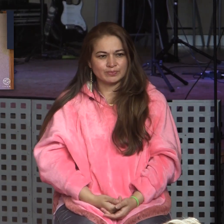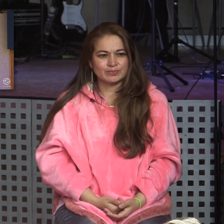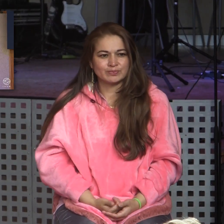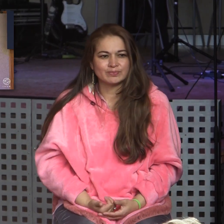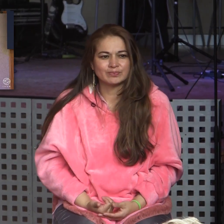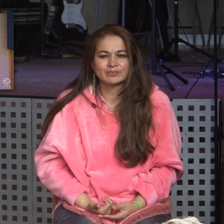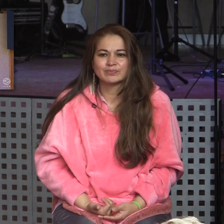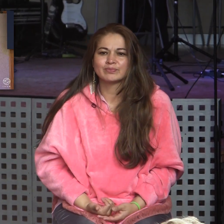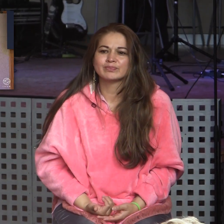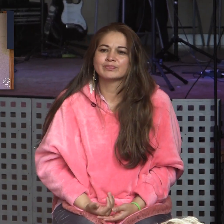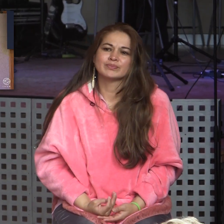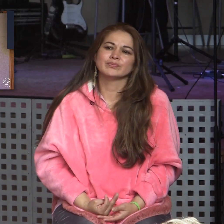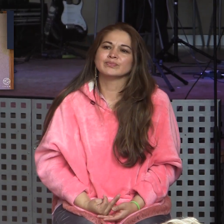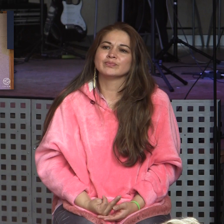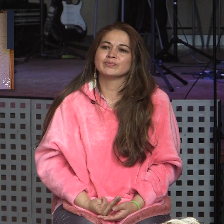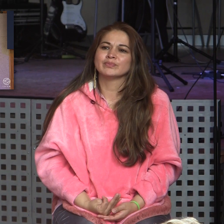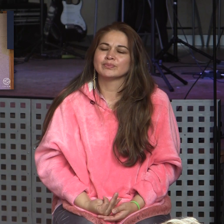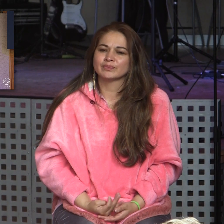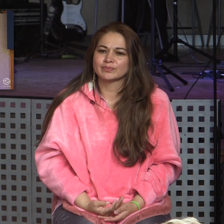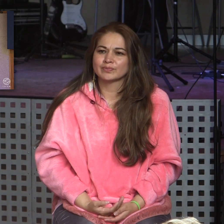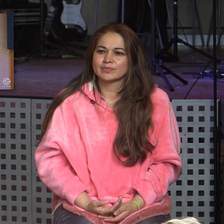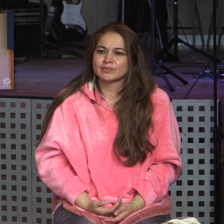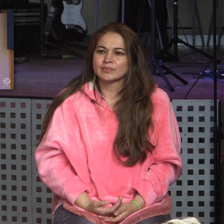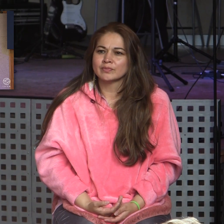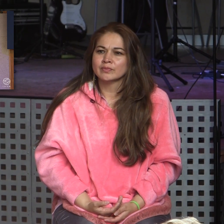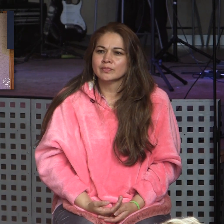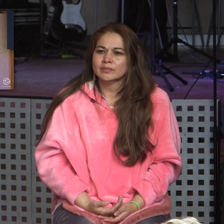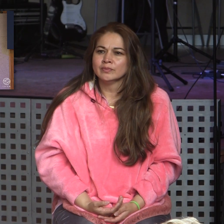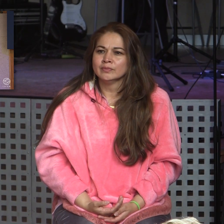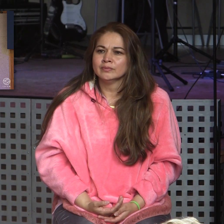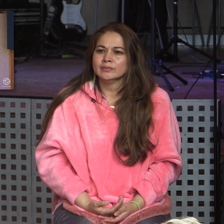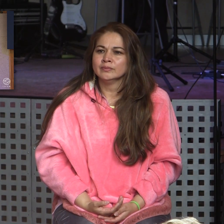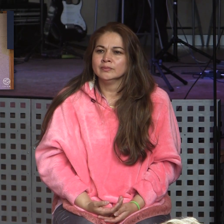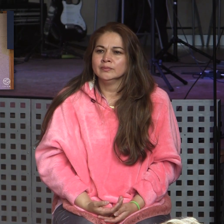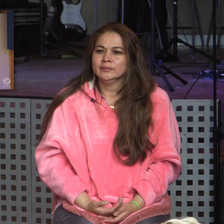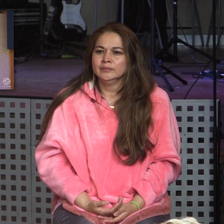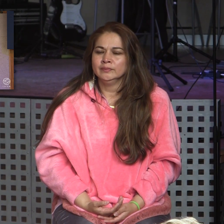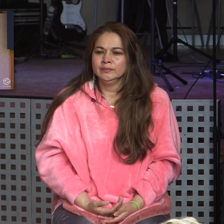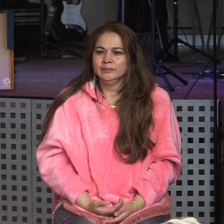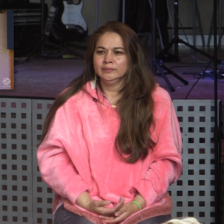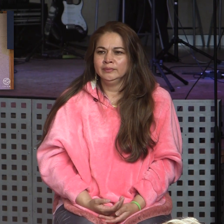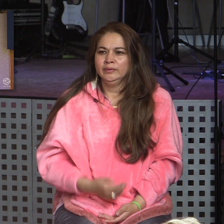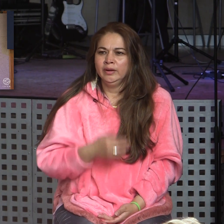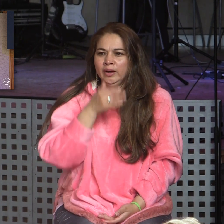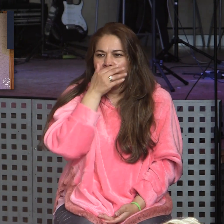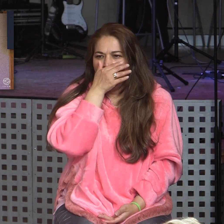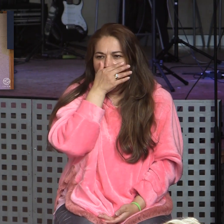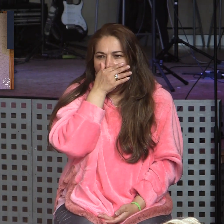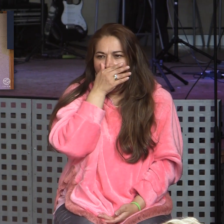nosotros no. Dios dice, vale, de acuerdo, pues entonces aquí tienes la ley.